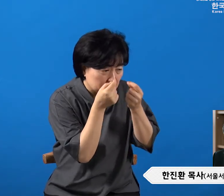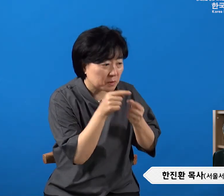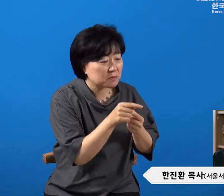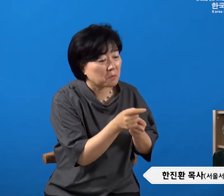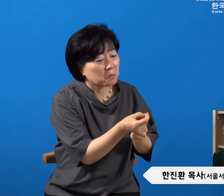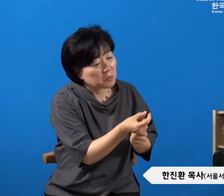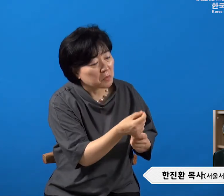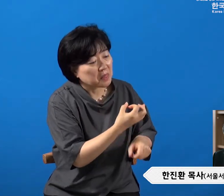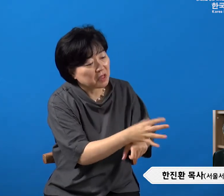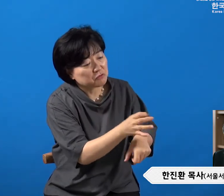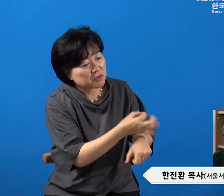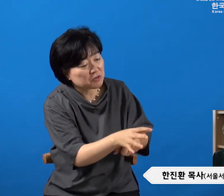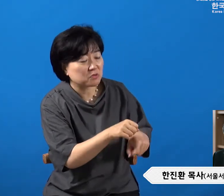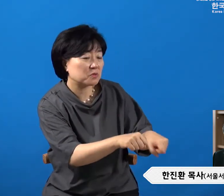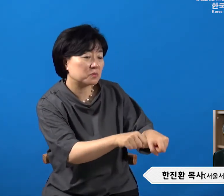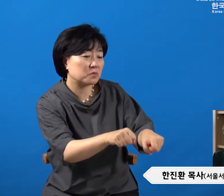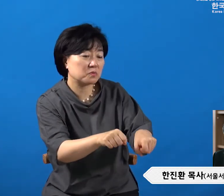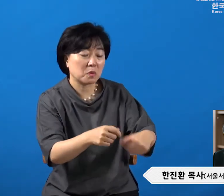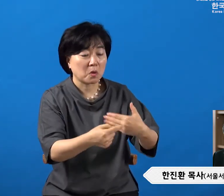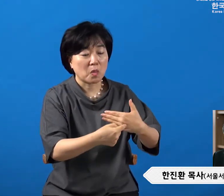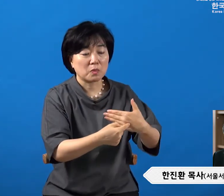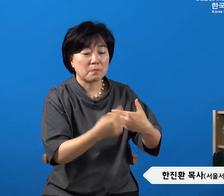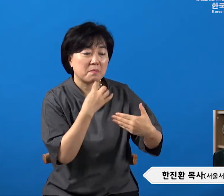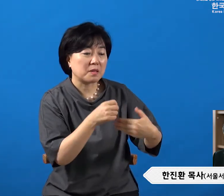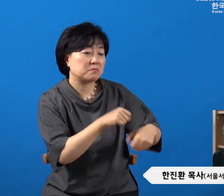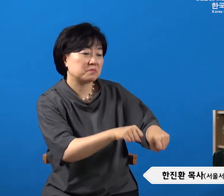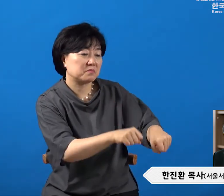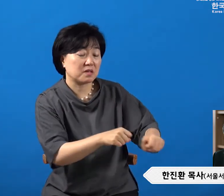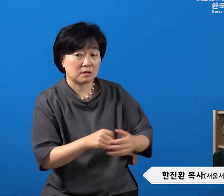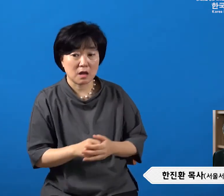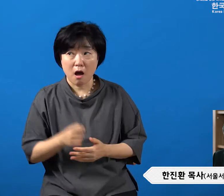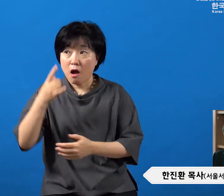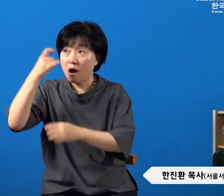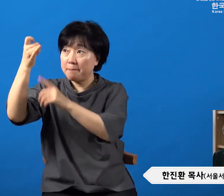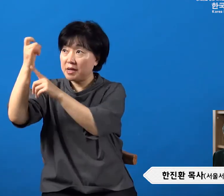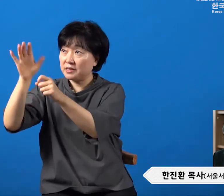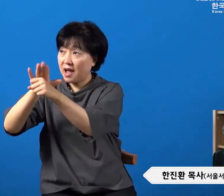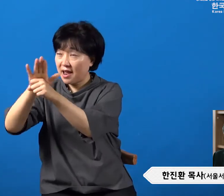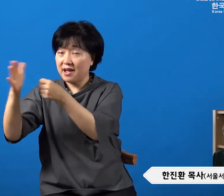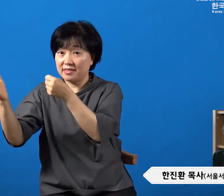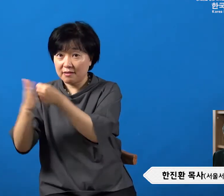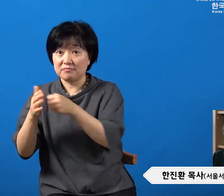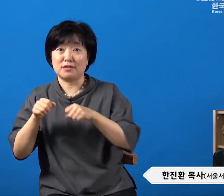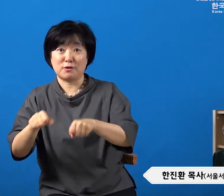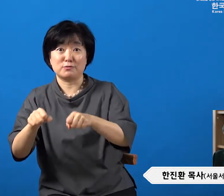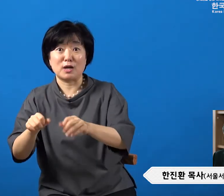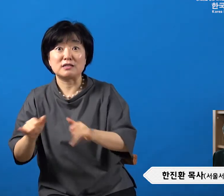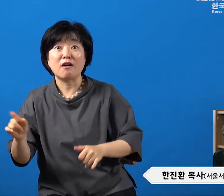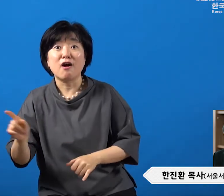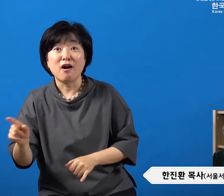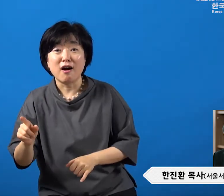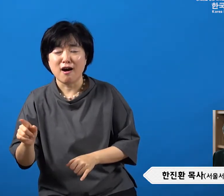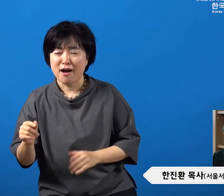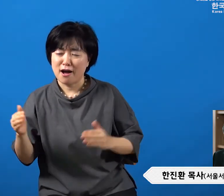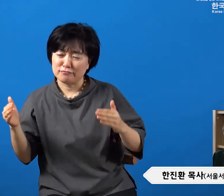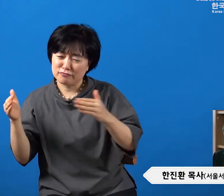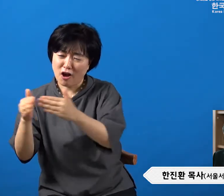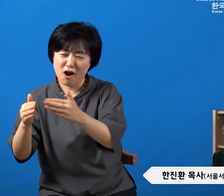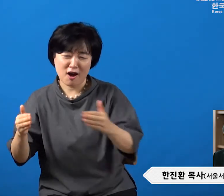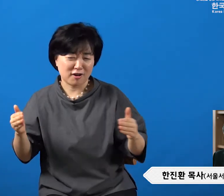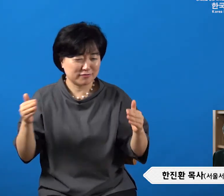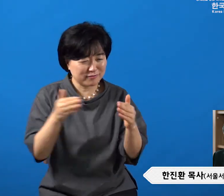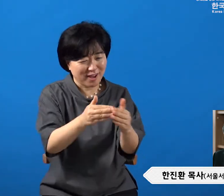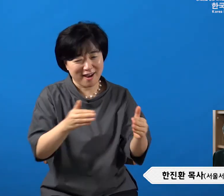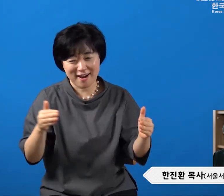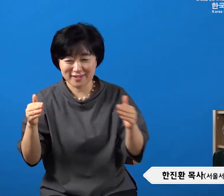살살 봐가면서 최소한도로 할 것입니다. 그러나 엄마를 사랑해서 청소하는 아이는 구석구석까지